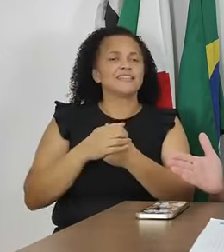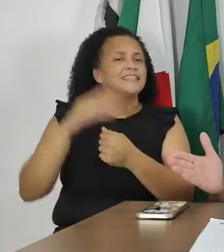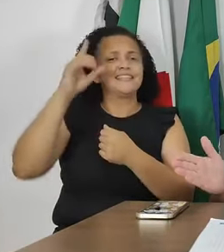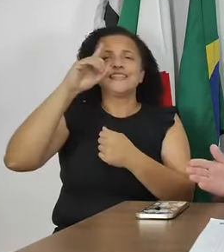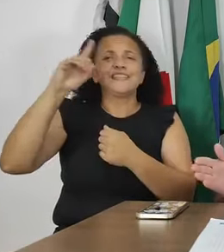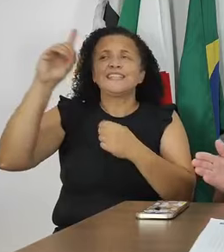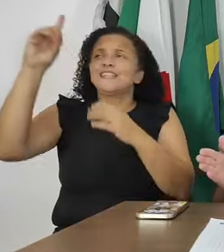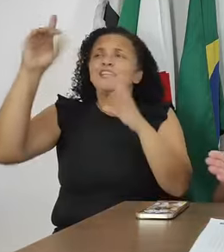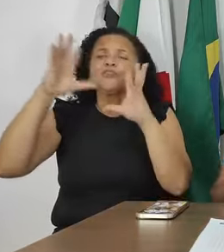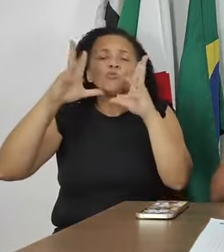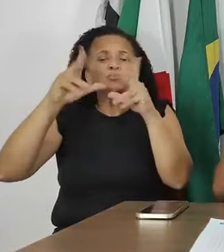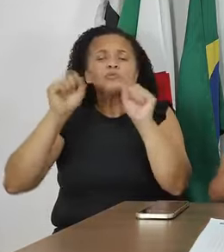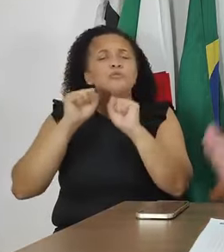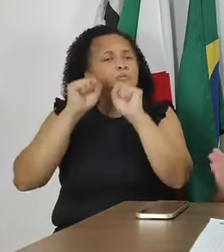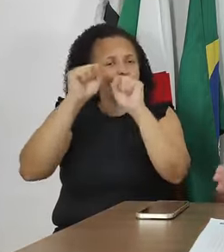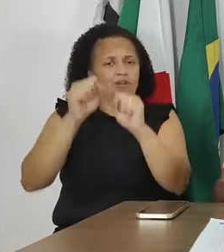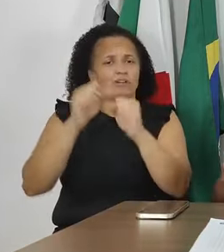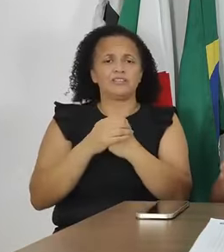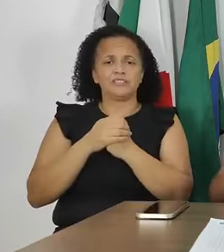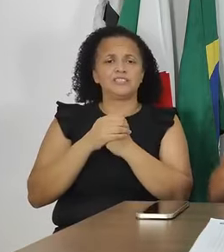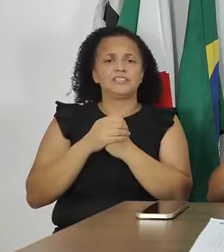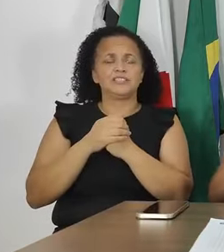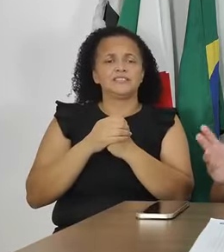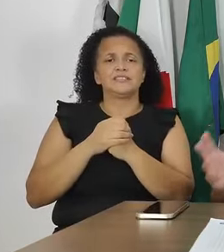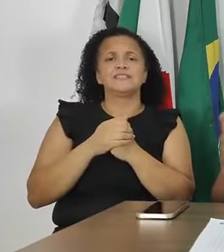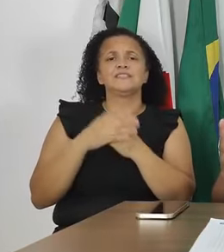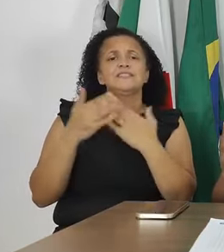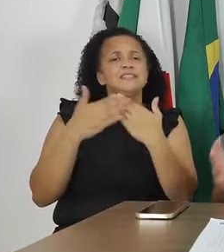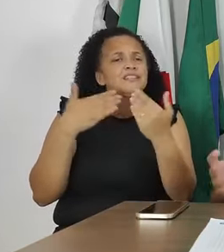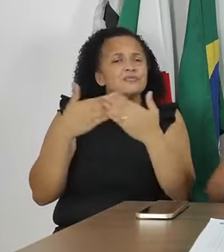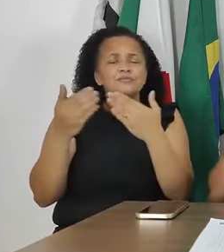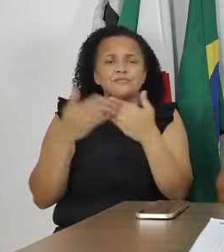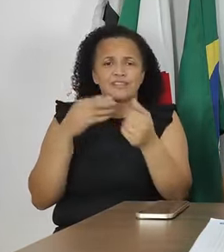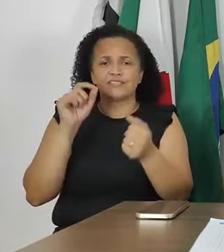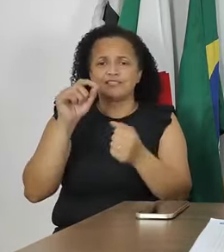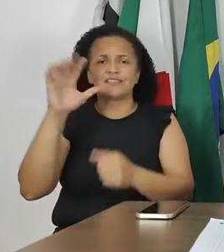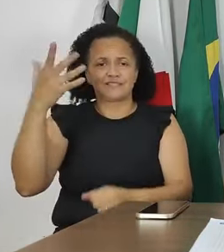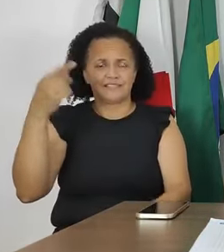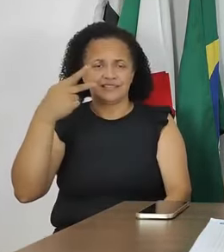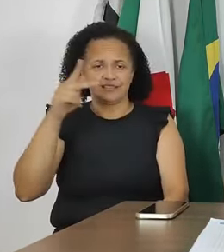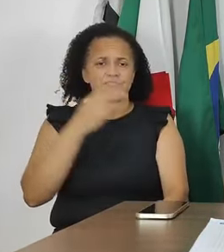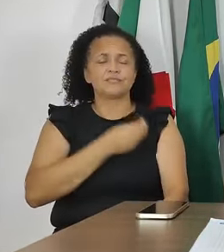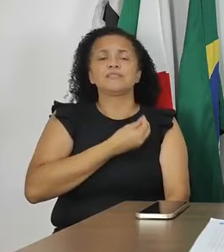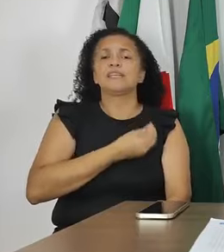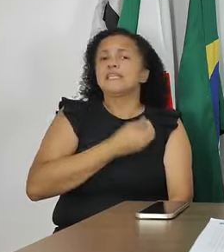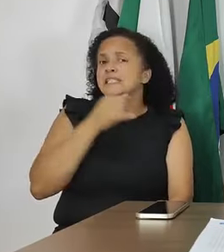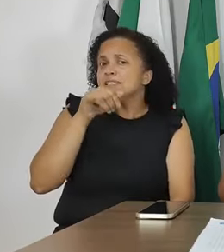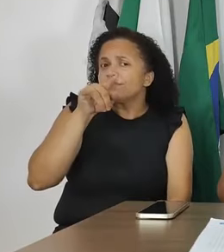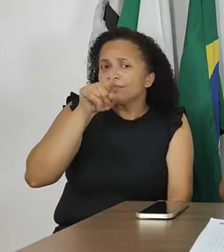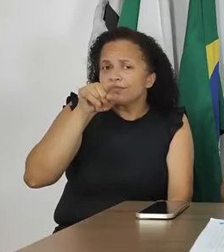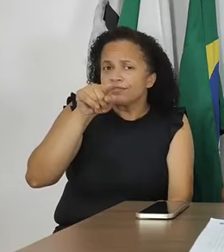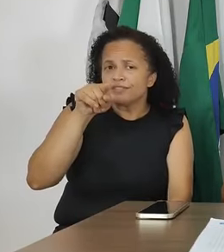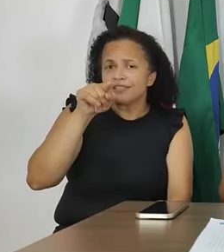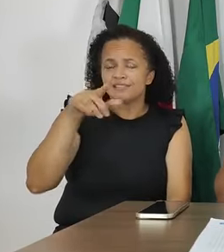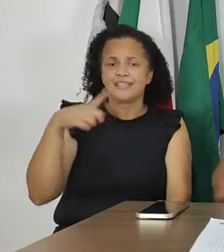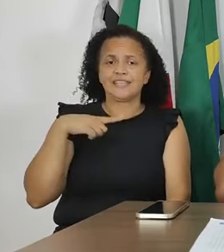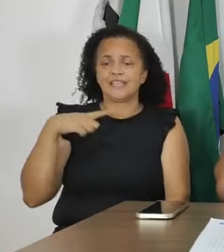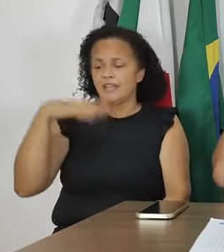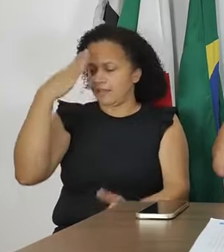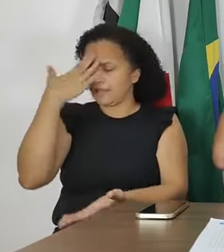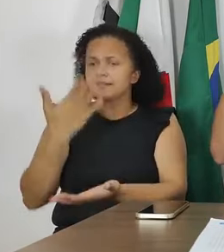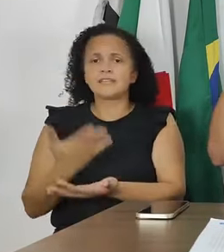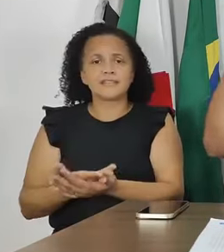as coisas. Não importa o que você vai enfrentar, não importa o que eu vou enfrentar. Se eu tiver essa convicção, eu não temerei, porque